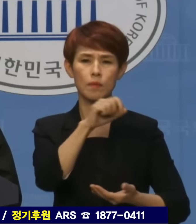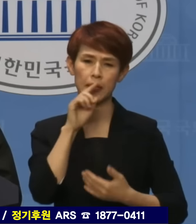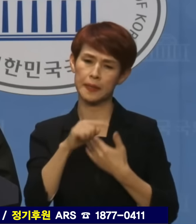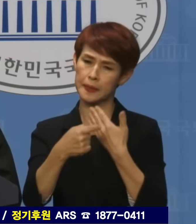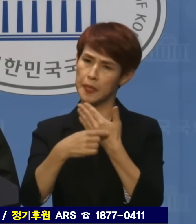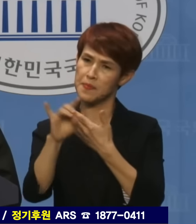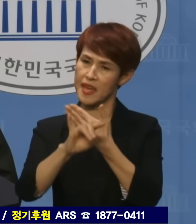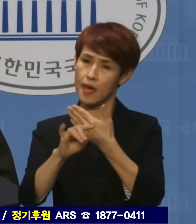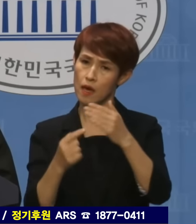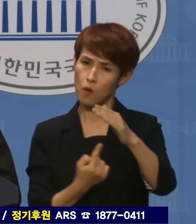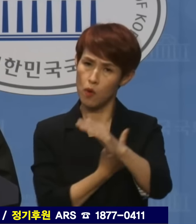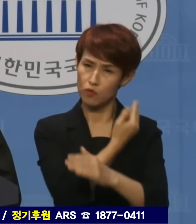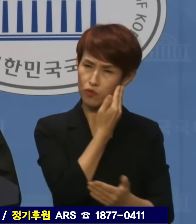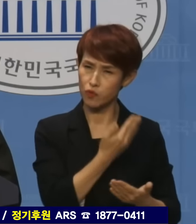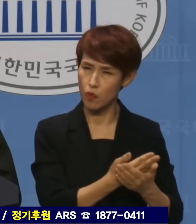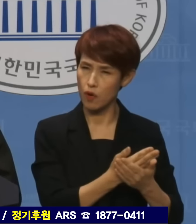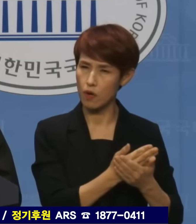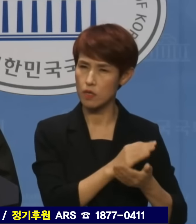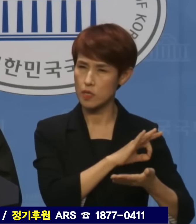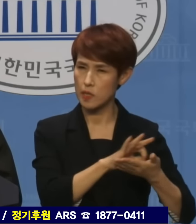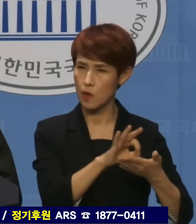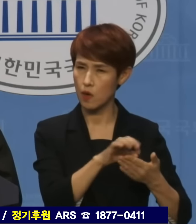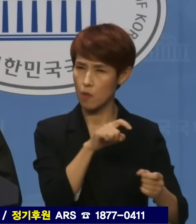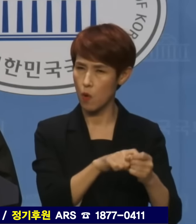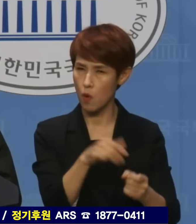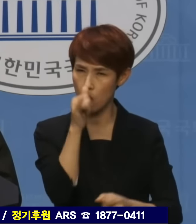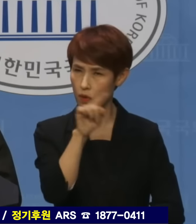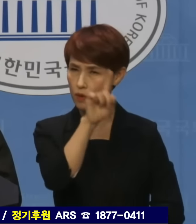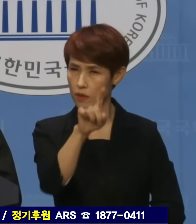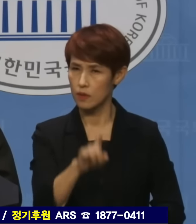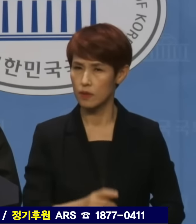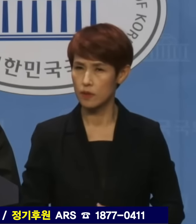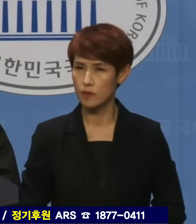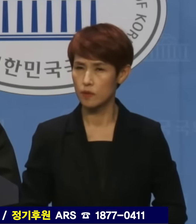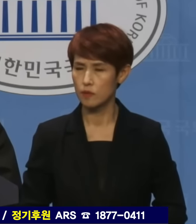핑계이고 다른 중요한 용처가 있기 때문에 그런 건 아닙니까?